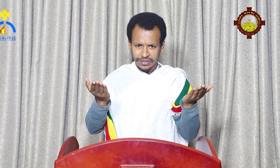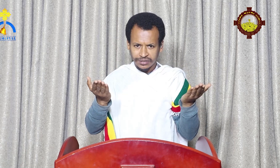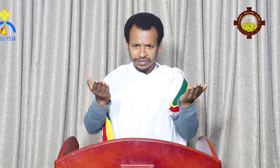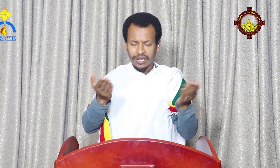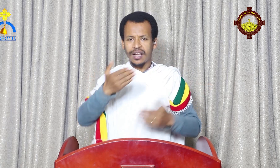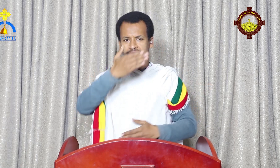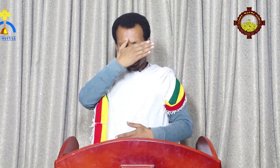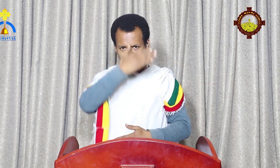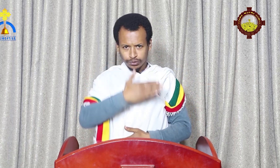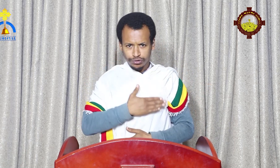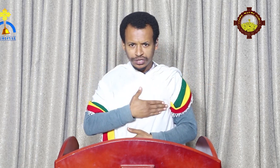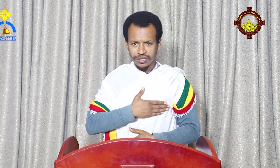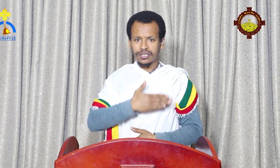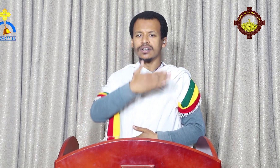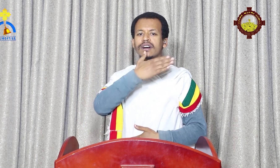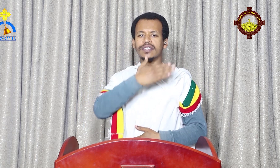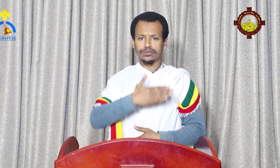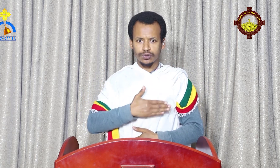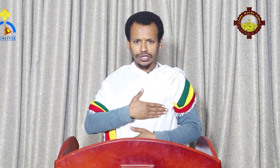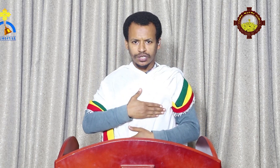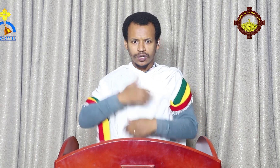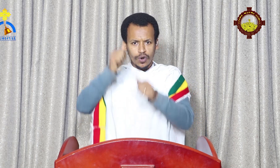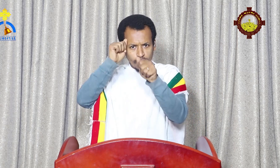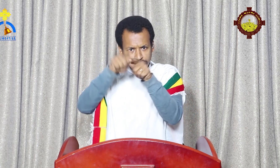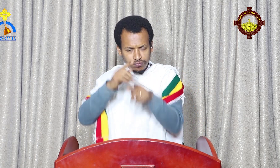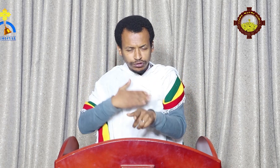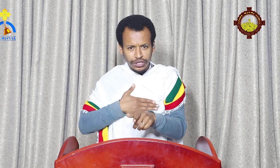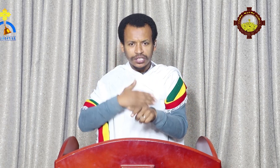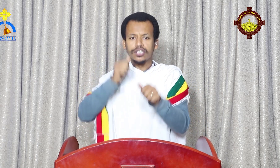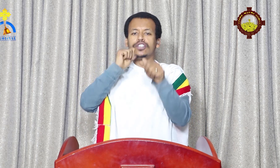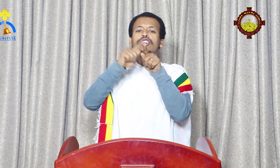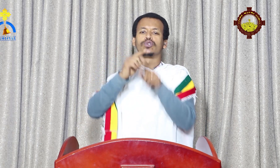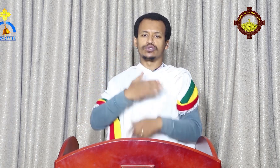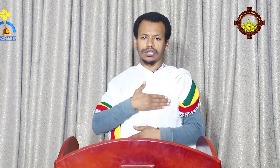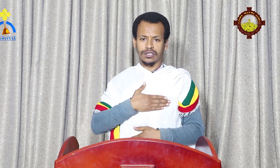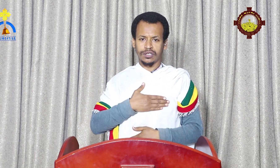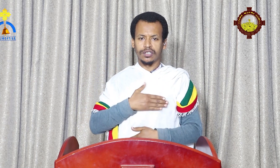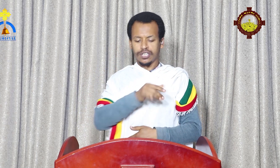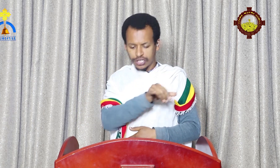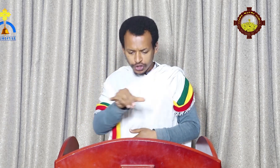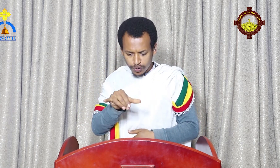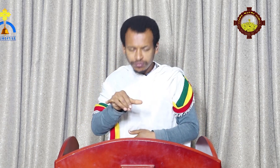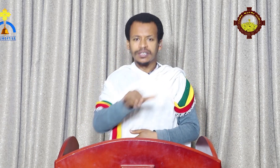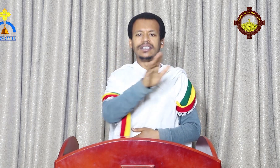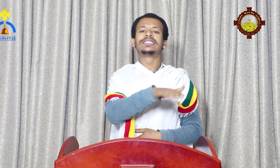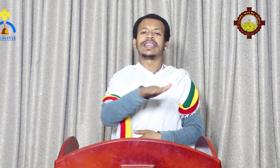በያላችሁበት አባቶቼ፣ እናቶቼ፣ ወንድሞቼ፣ እህቶቼ እንዲሁም